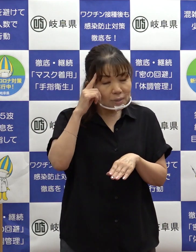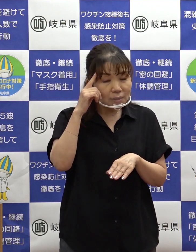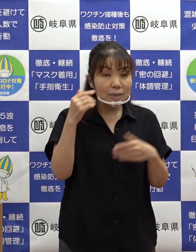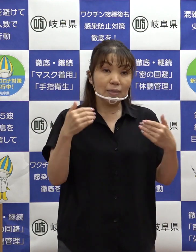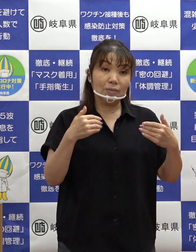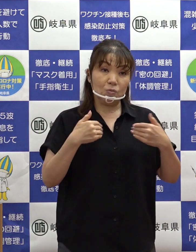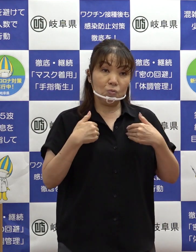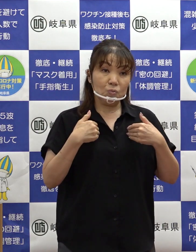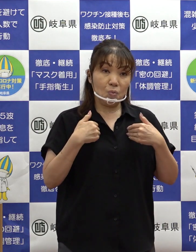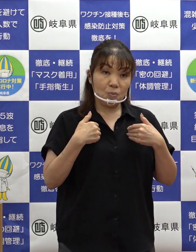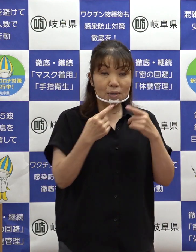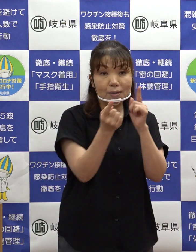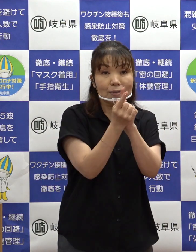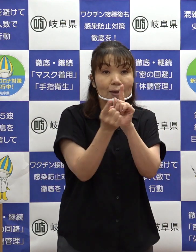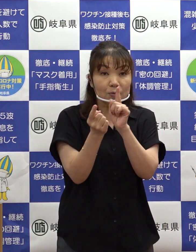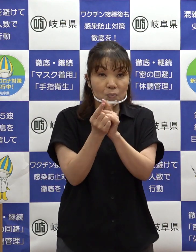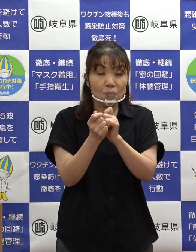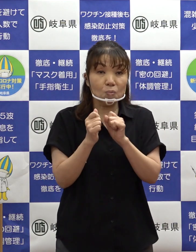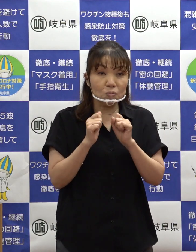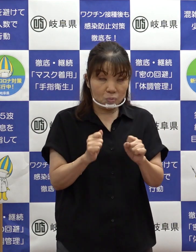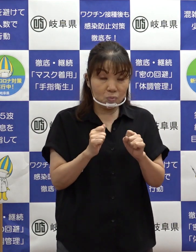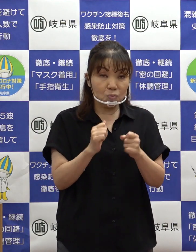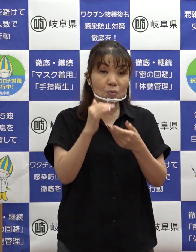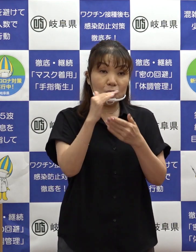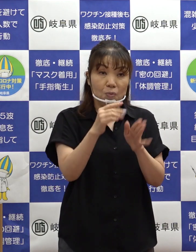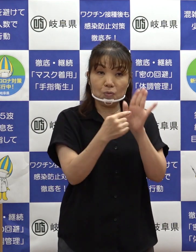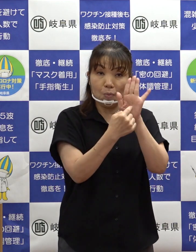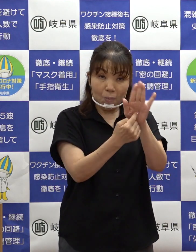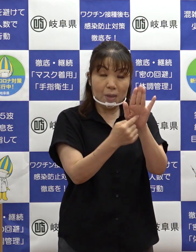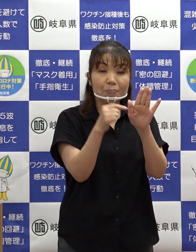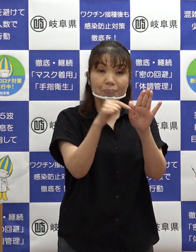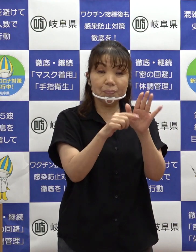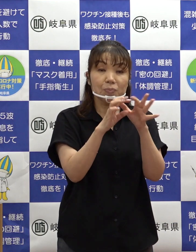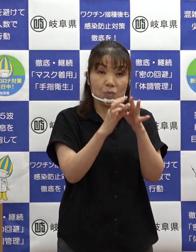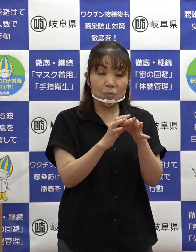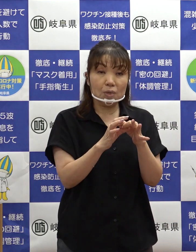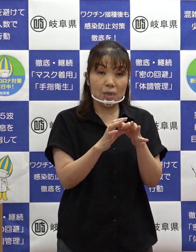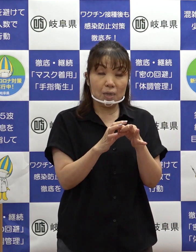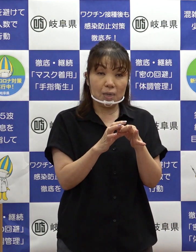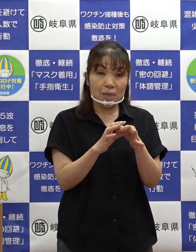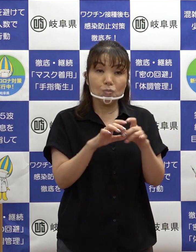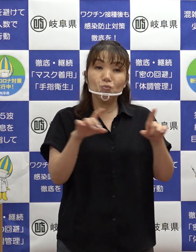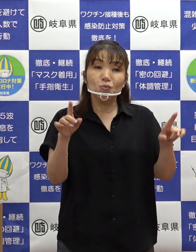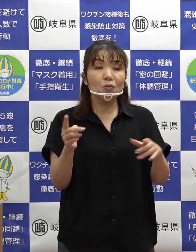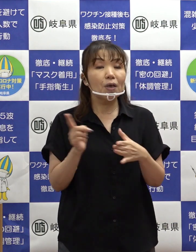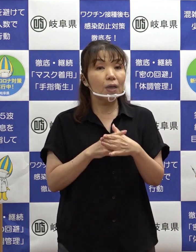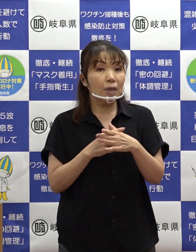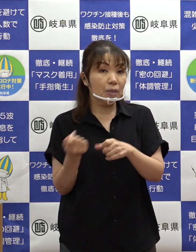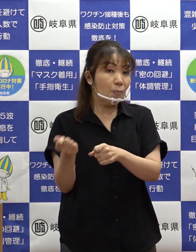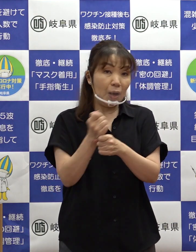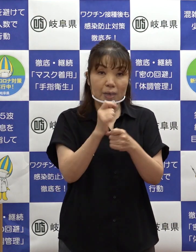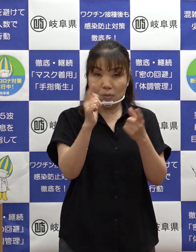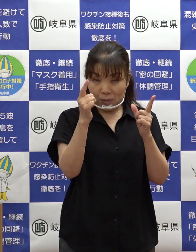策をしっかりやっていただくということも明記しておりますので、単なる再開ではないということです。